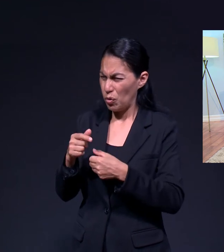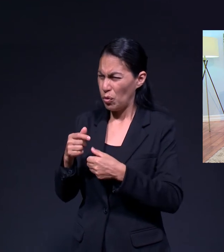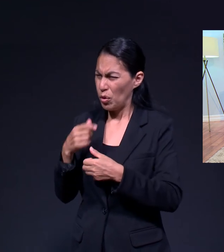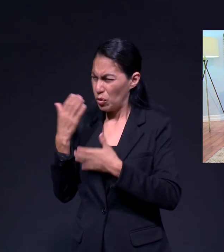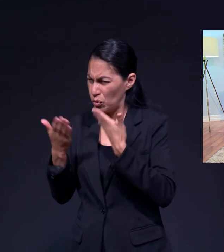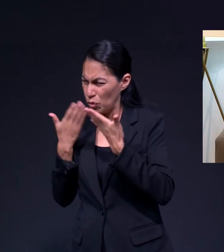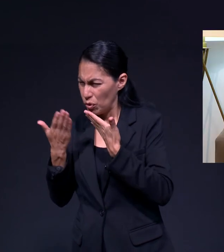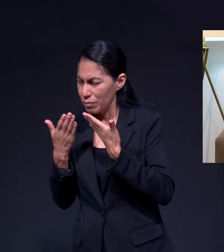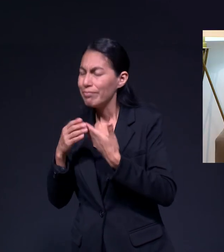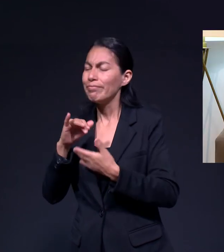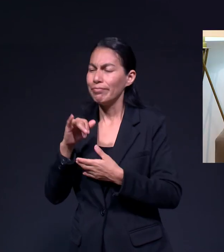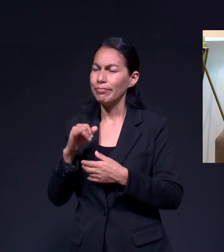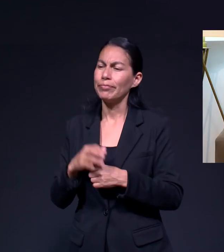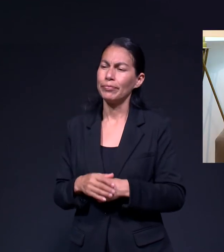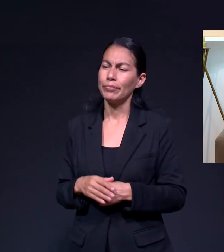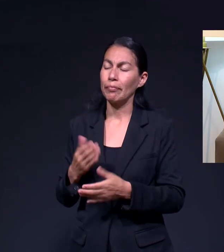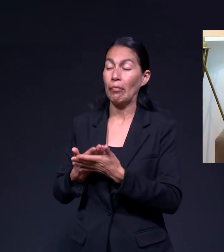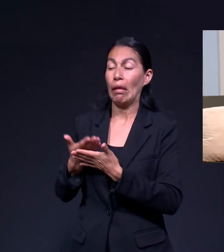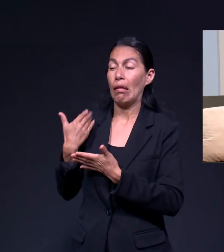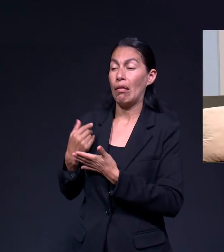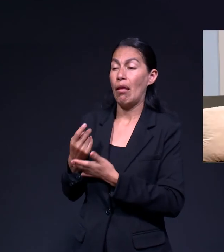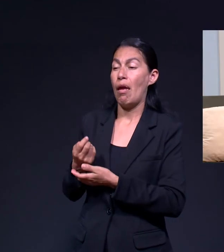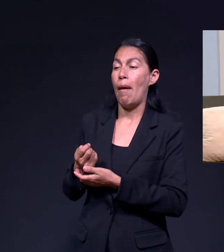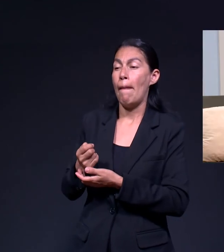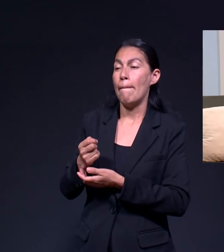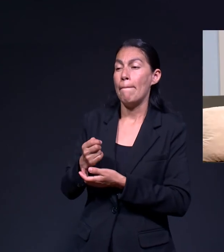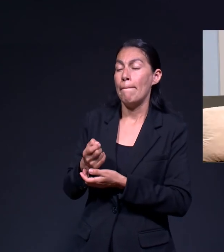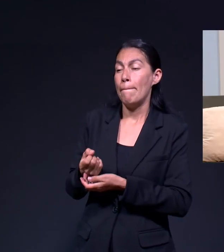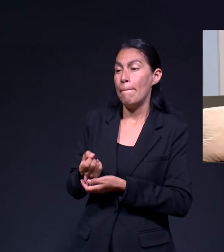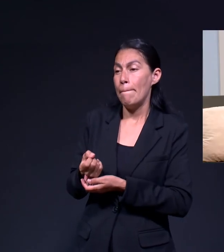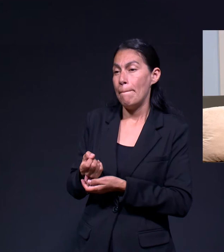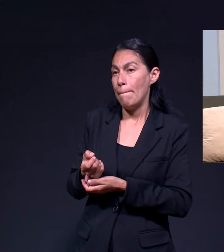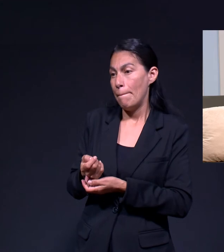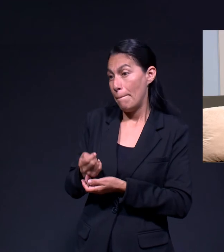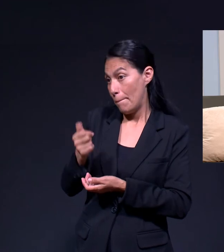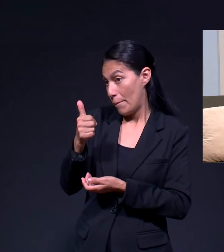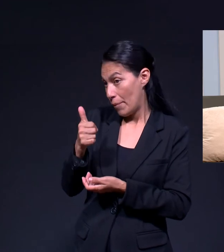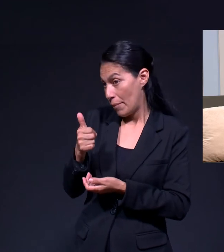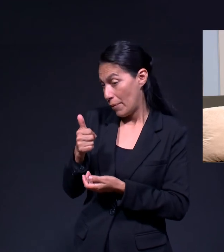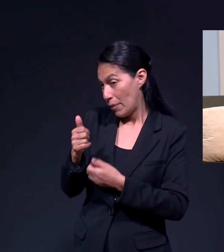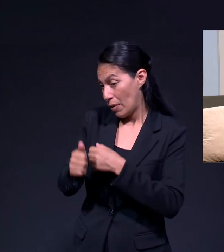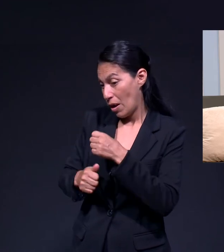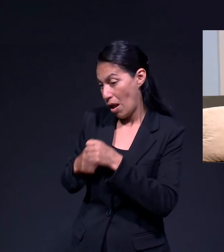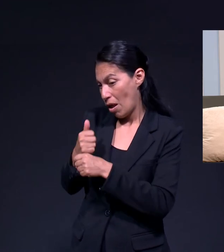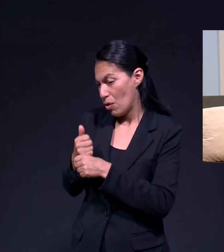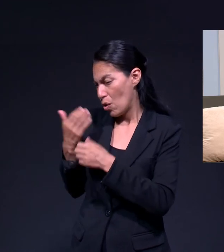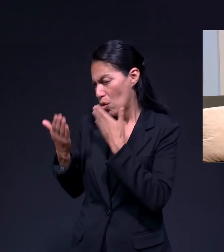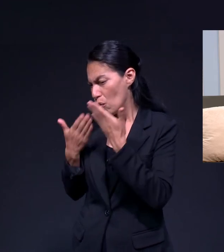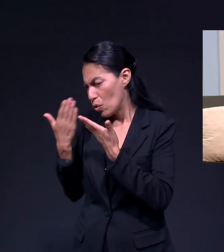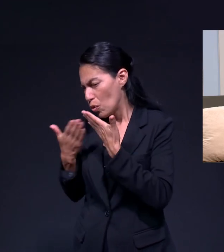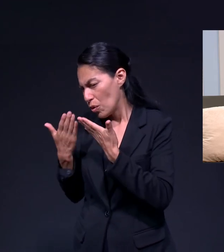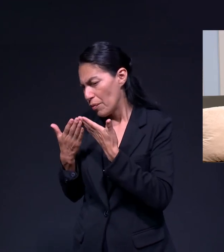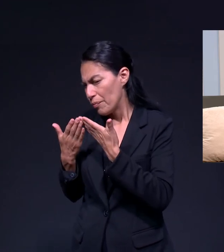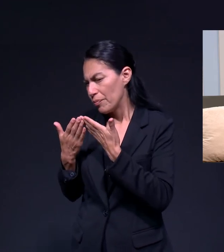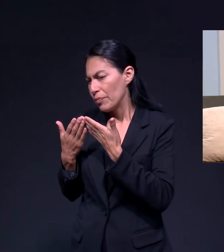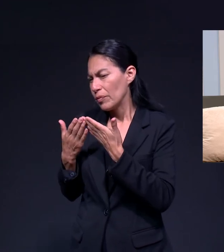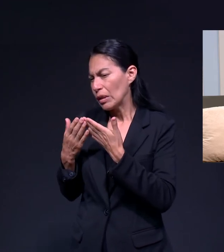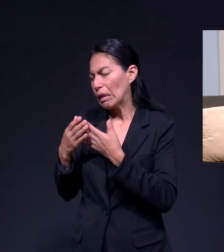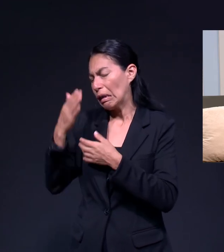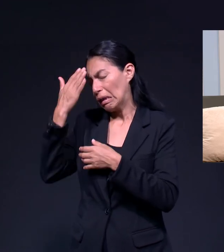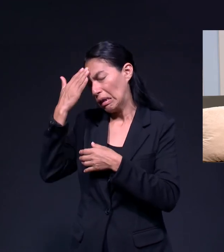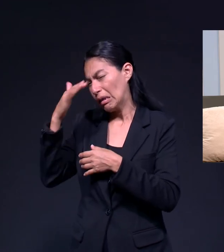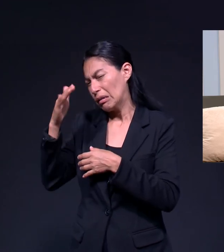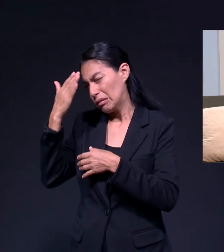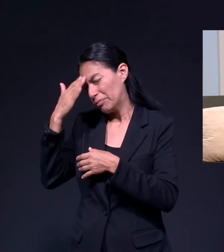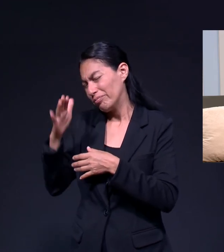que confirmó su vocación sí así es y precisamente fue mi primer año de estudios resulta que